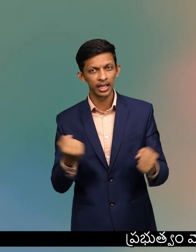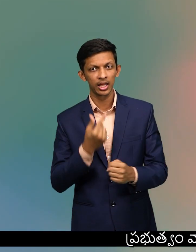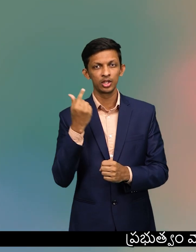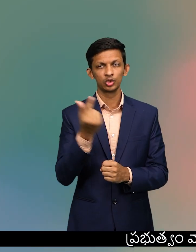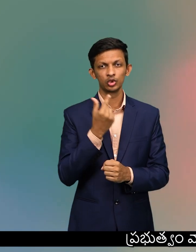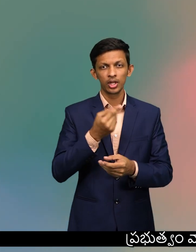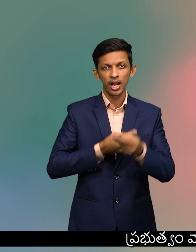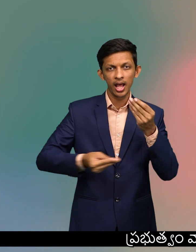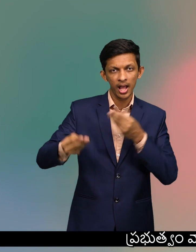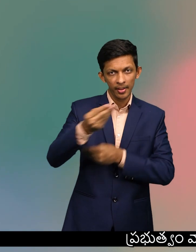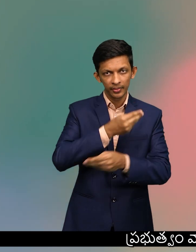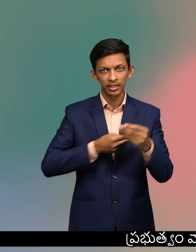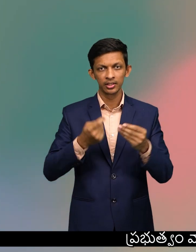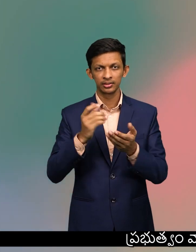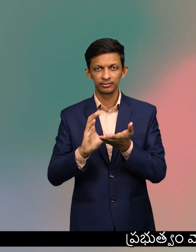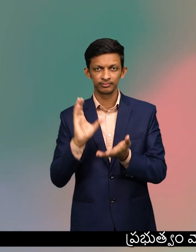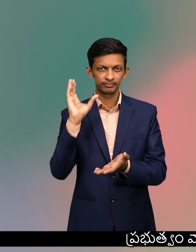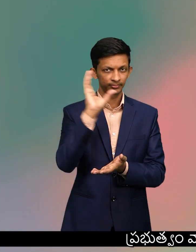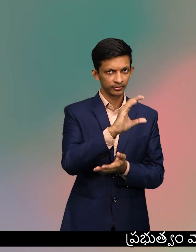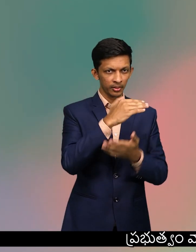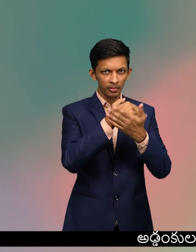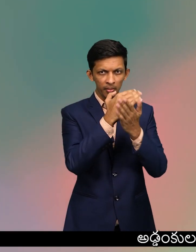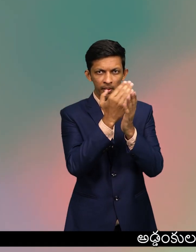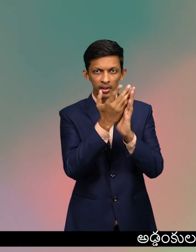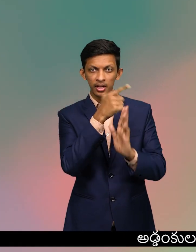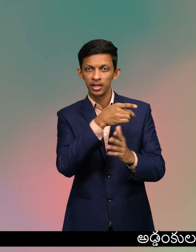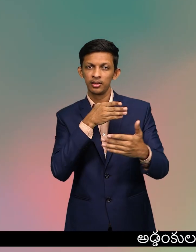ప్రభుత్వం వాణిజ్యం మరియు పెట్టుబడి అడ్డంకులను ఉపయోగించవచ్చు.